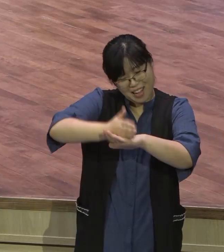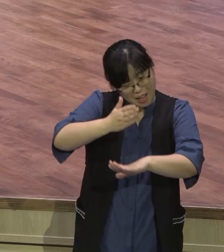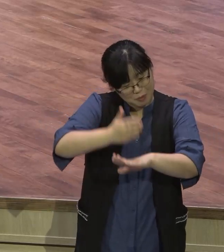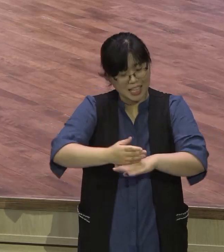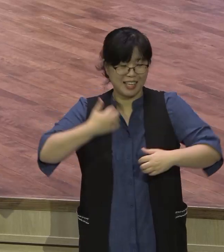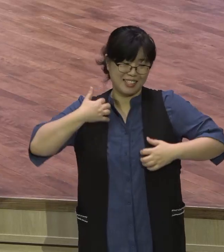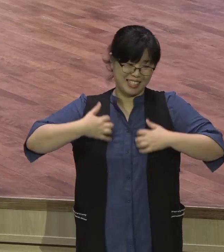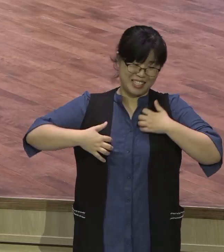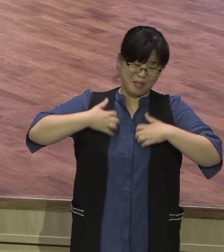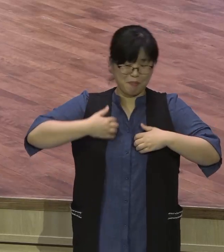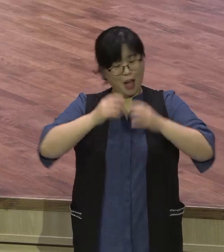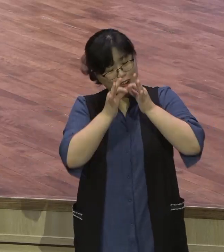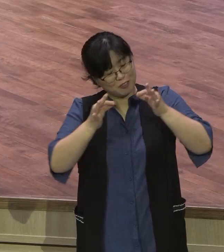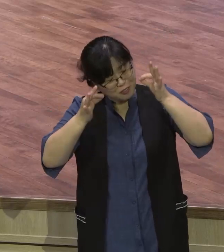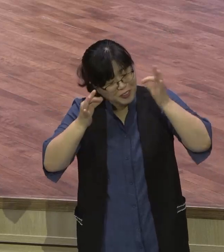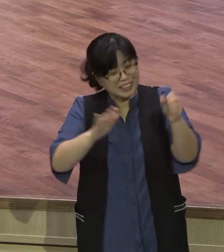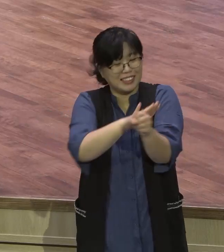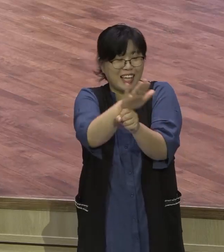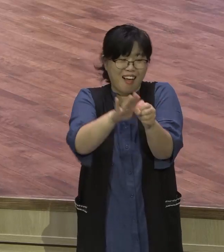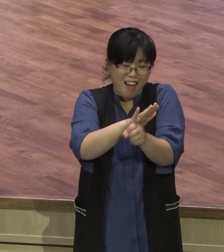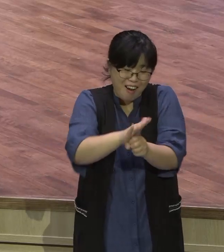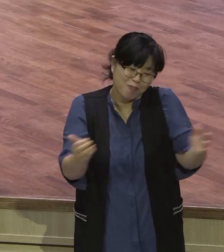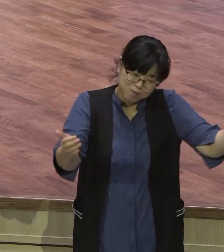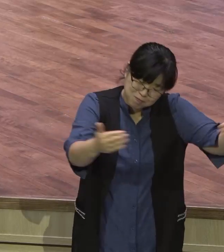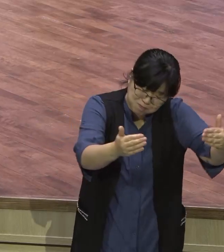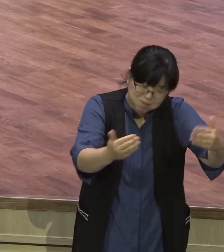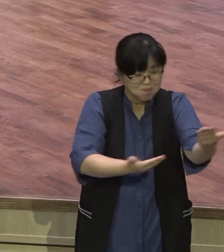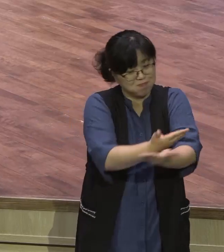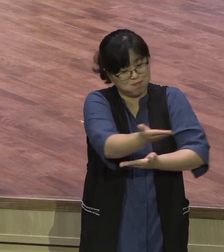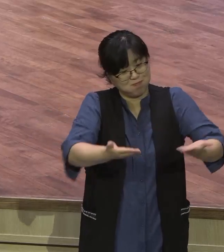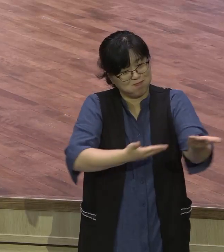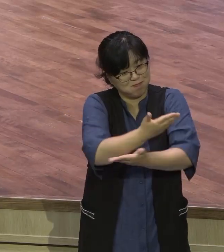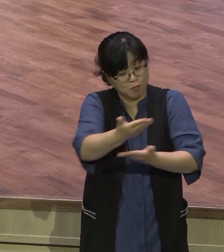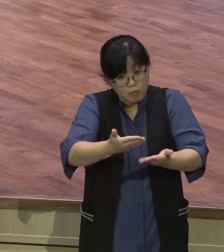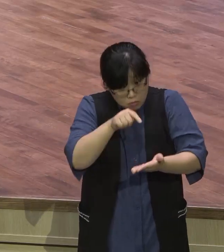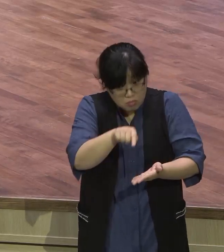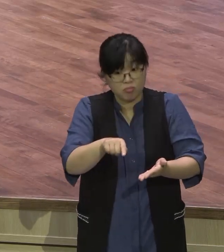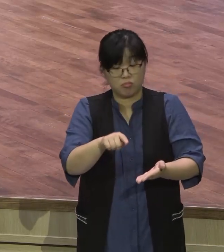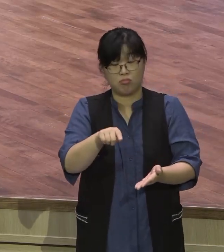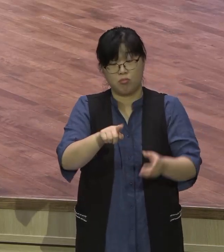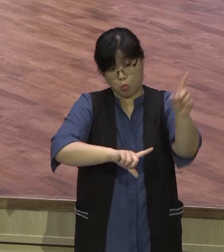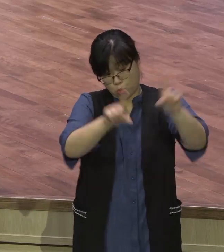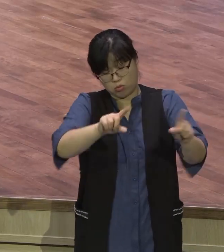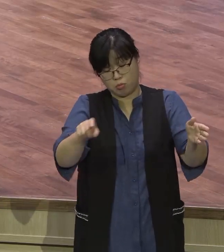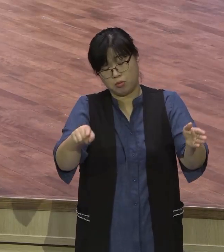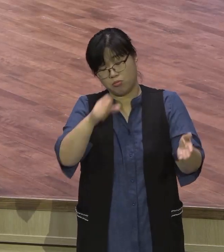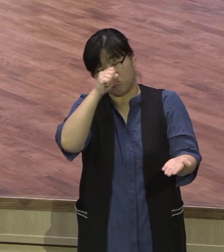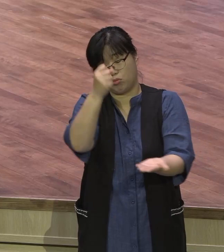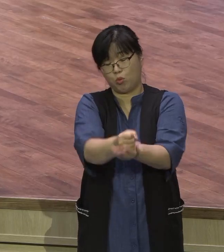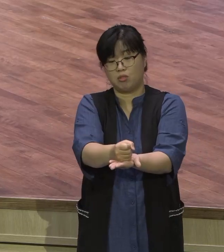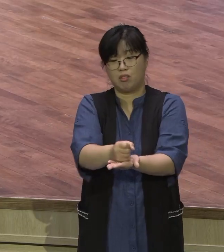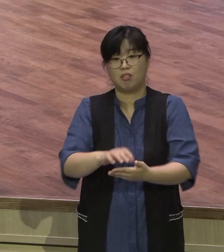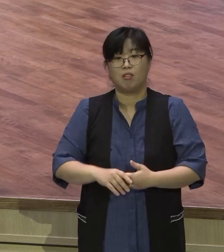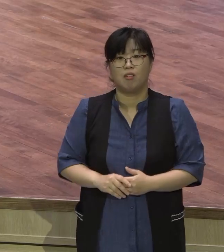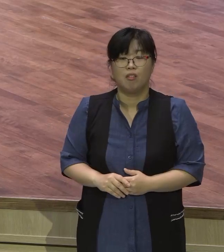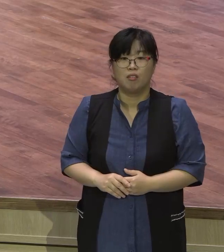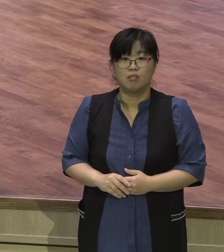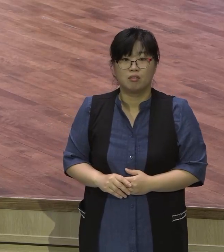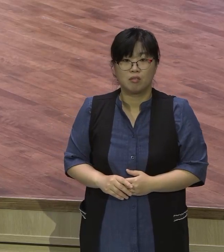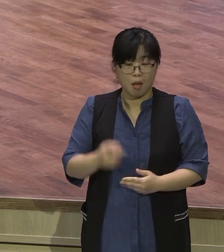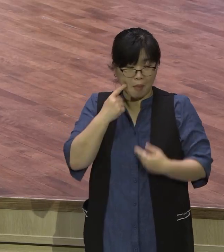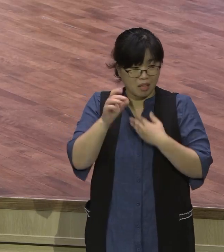기뻄으로 웃으면서 사랑하면서 사랑의 눈빛으로 그렇게 서로 교제하고 그래야 돼 그거 안하면 전부